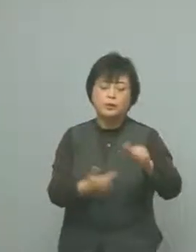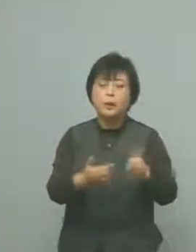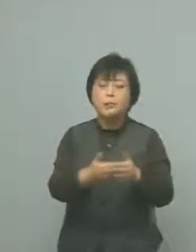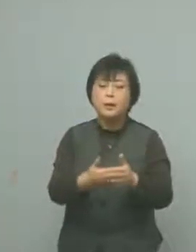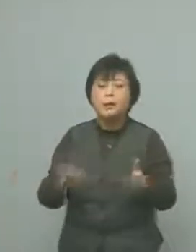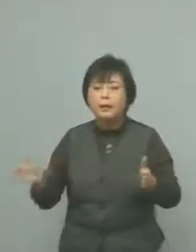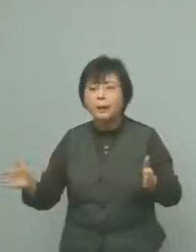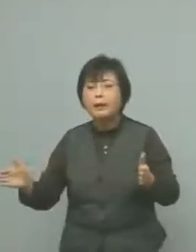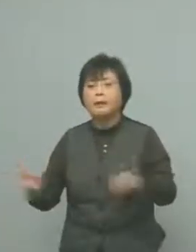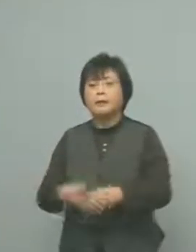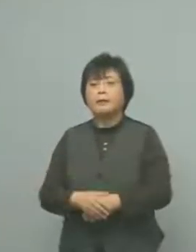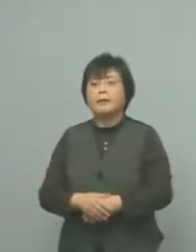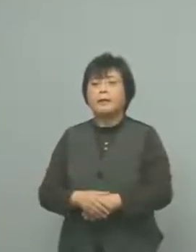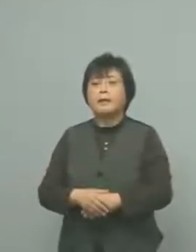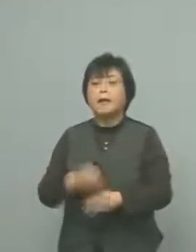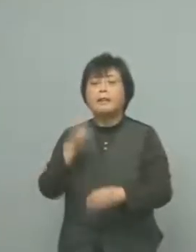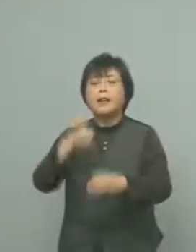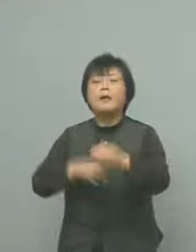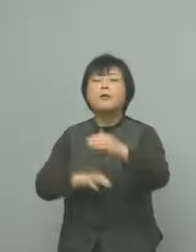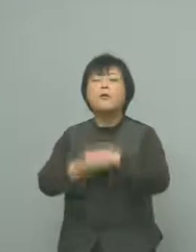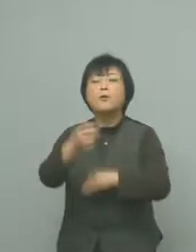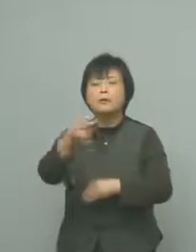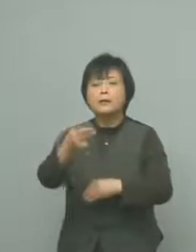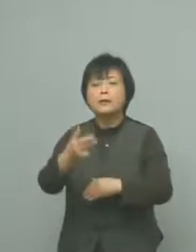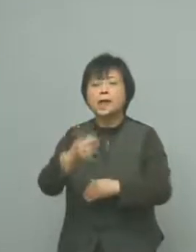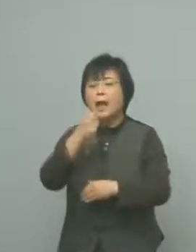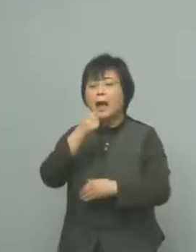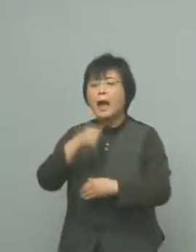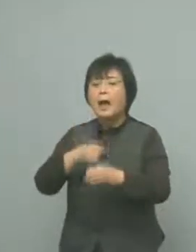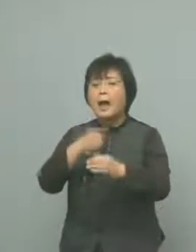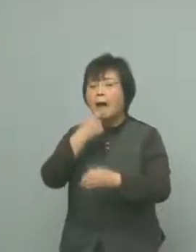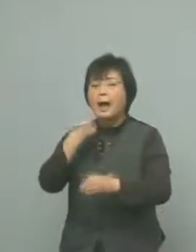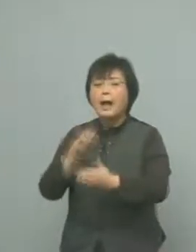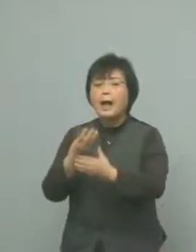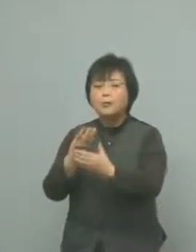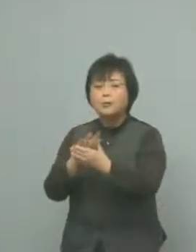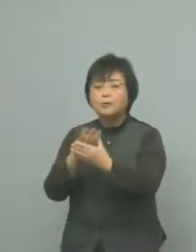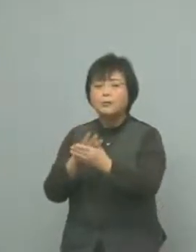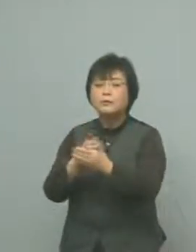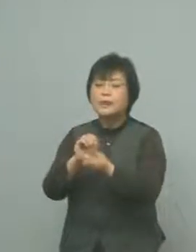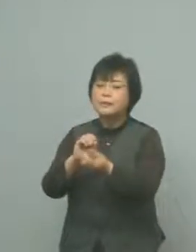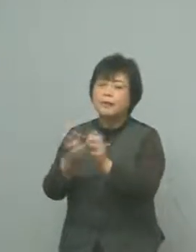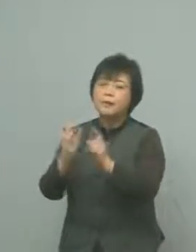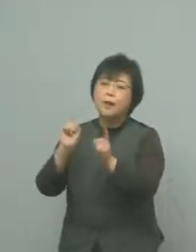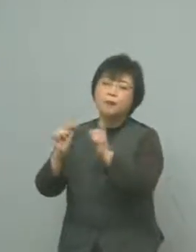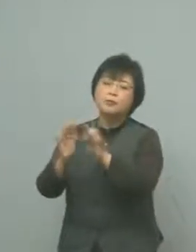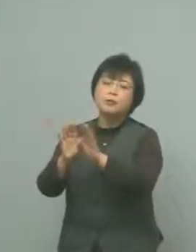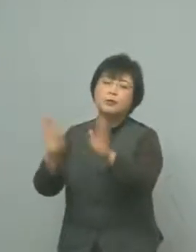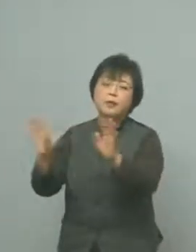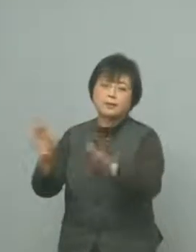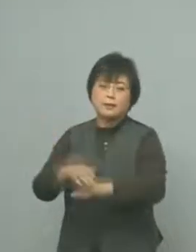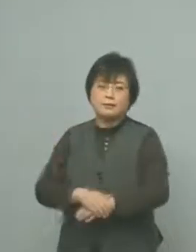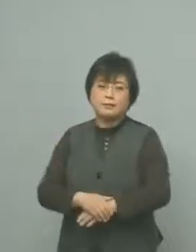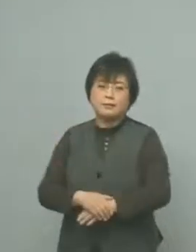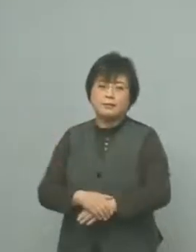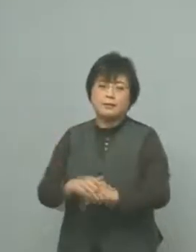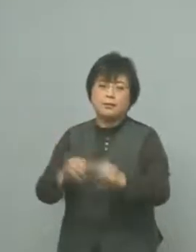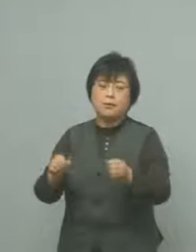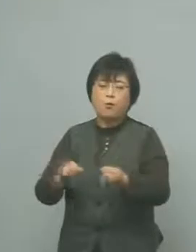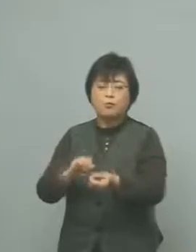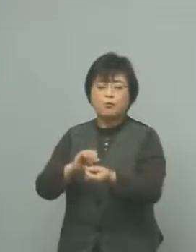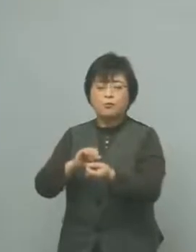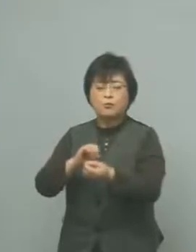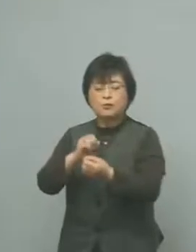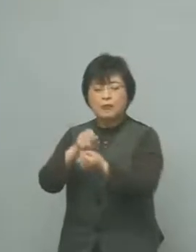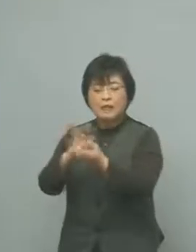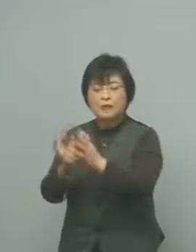まで、南陽市で赤湯温泉桜祭りが開催されます。 日本桜名所